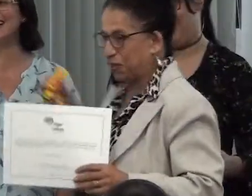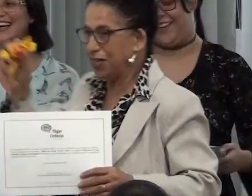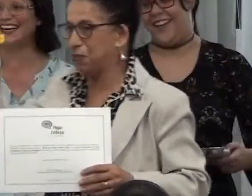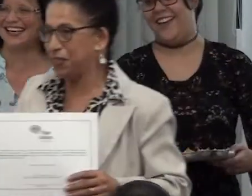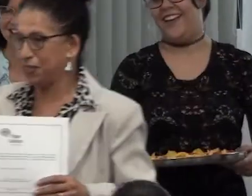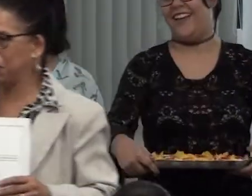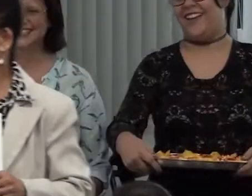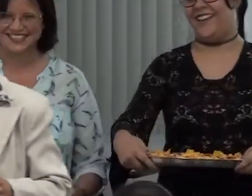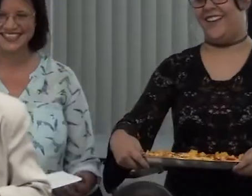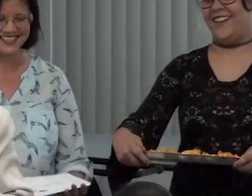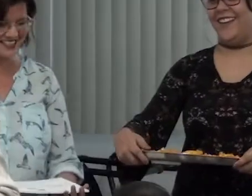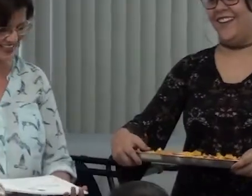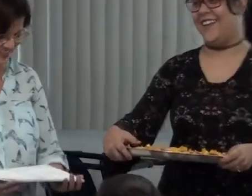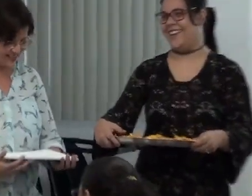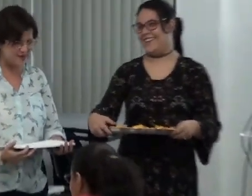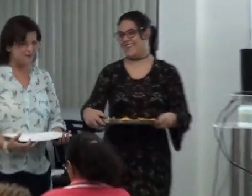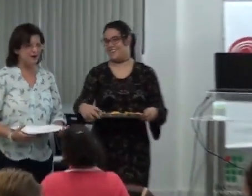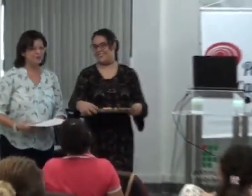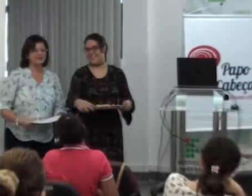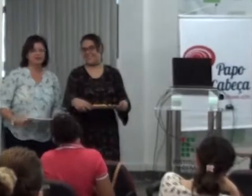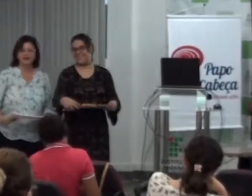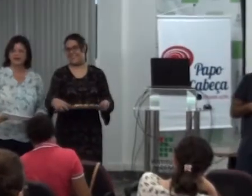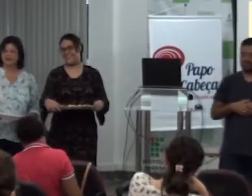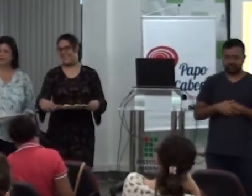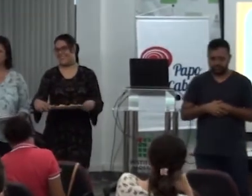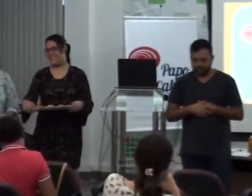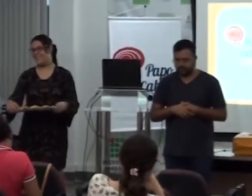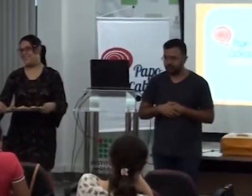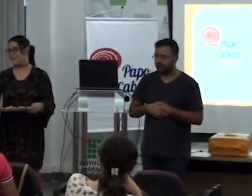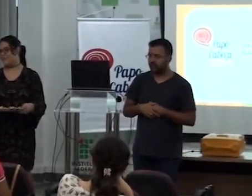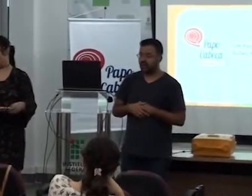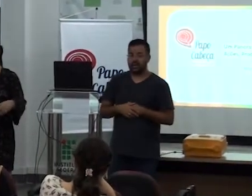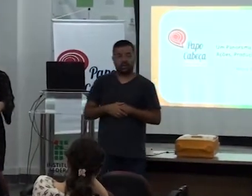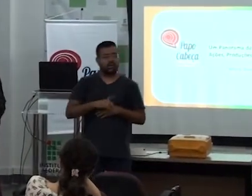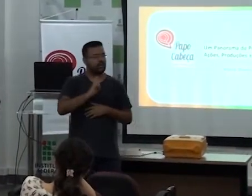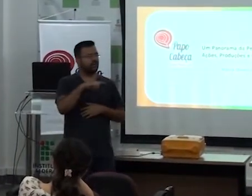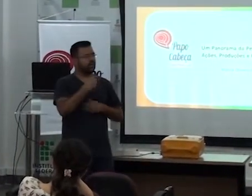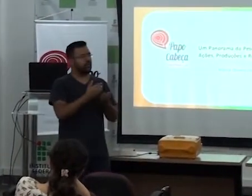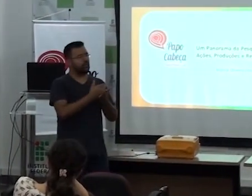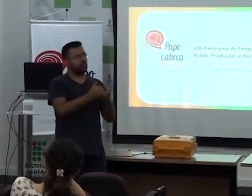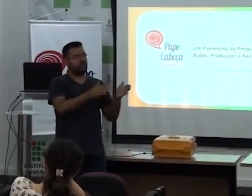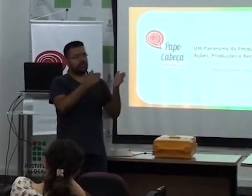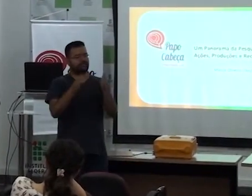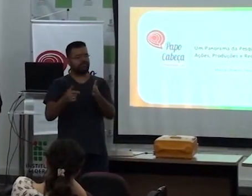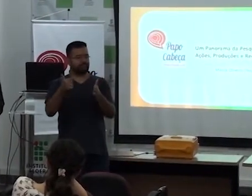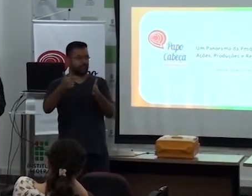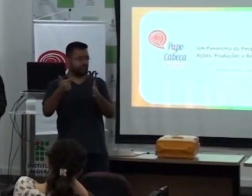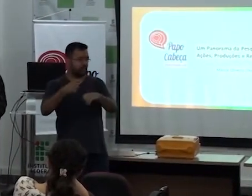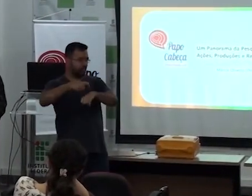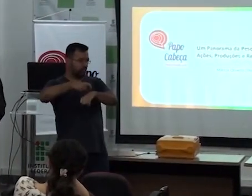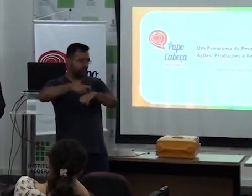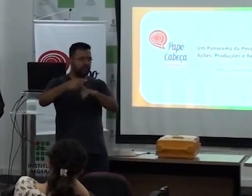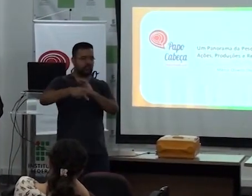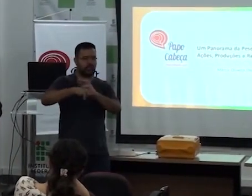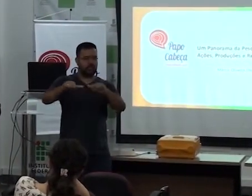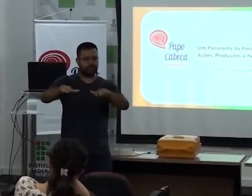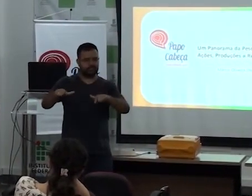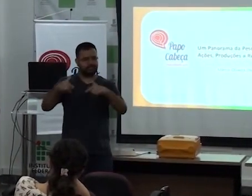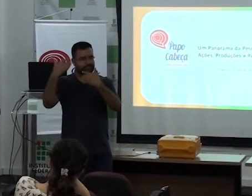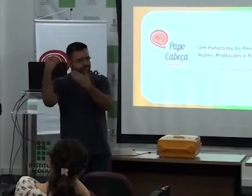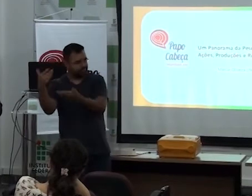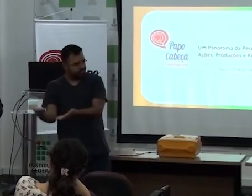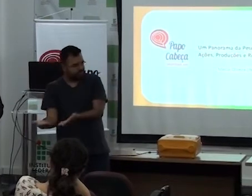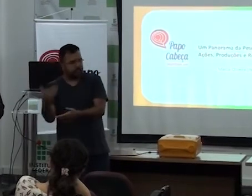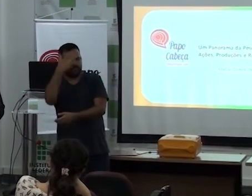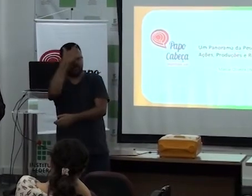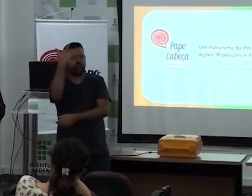colaboração. Vai tentar convidar. Ah, especial tem que acontecer. Bom, então, daqui a pouco a gente vai iniciar o segundo momento de concessão de menções honrosas